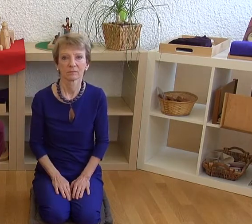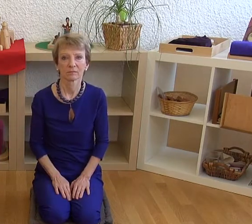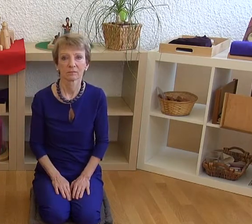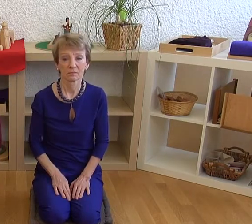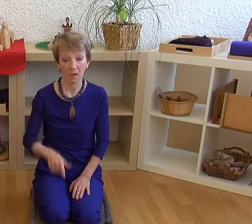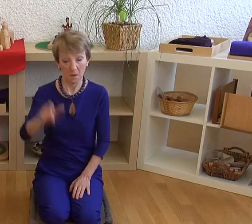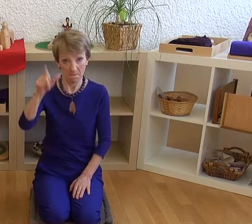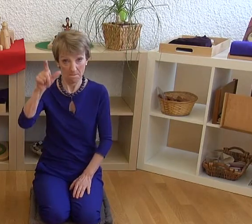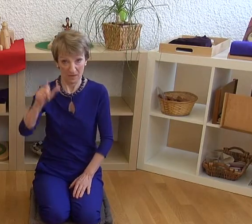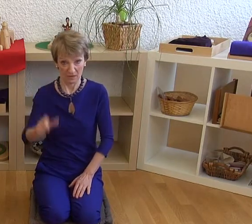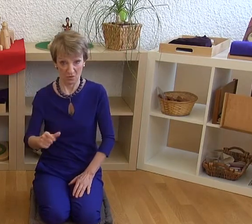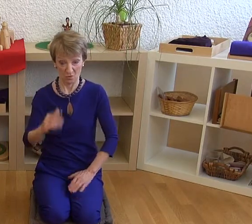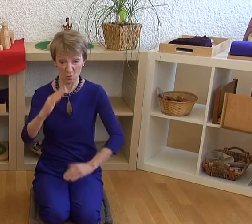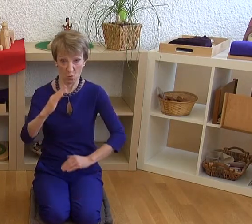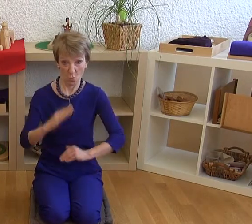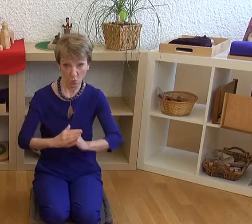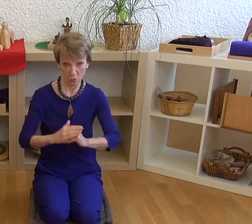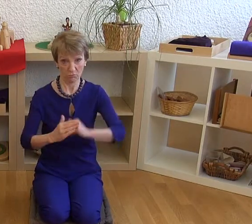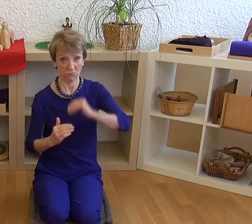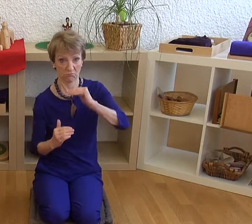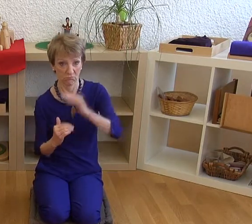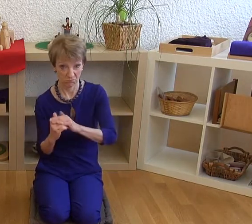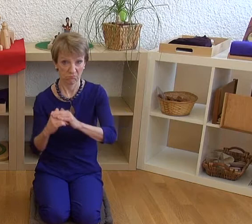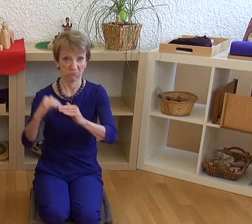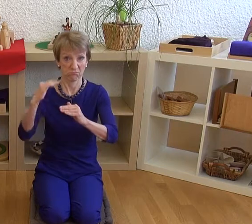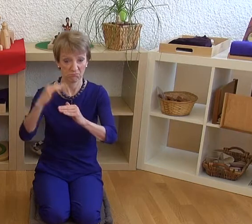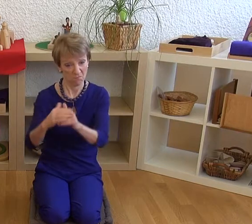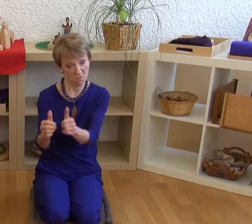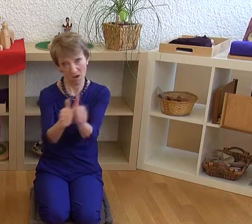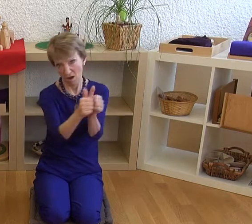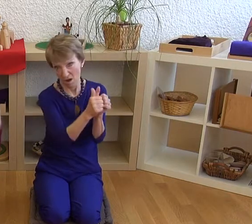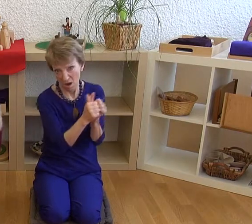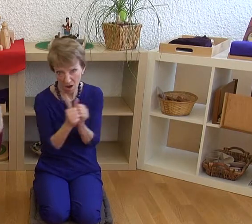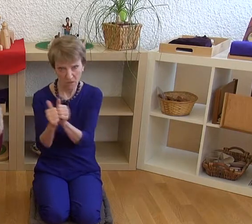Les bâtisseurs la construisaient tous ensemble.